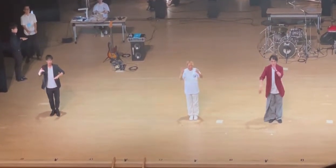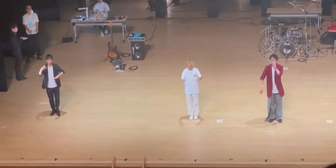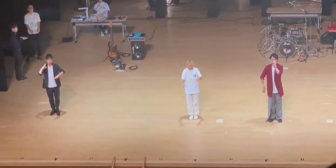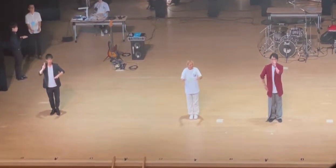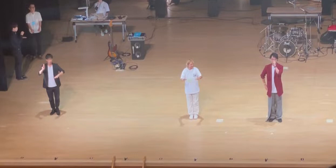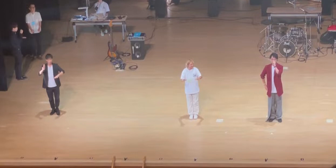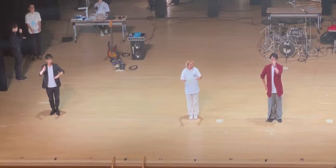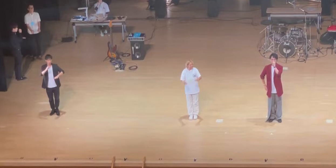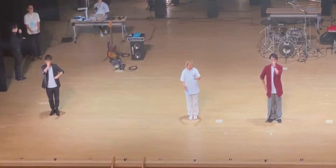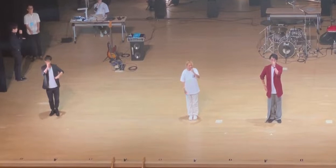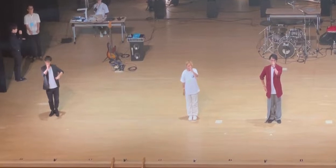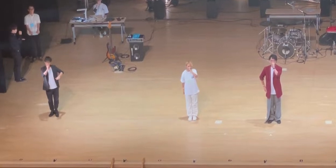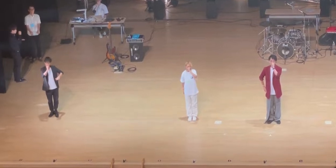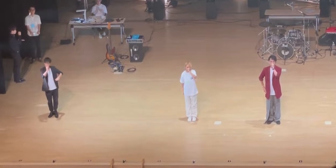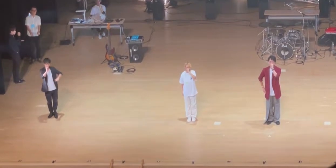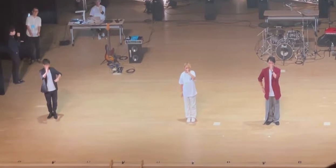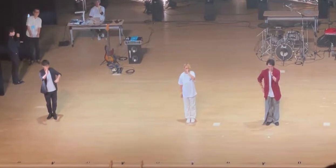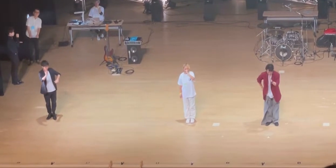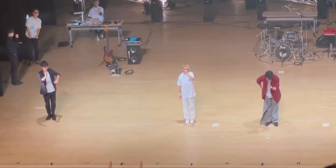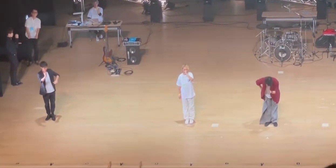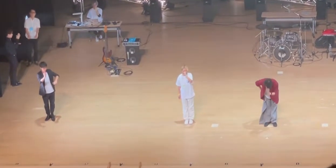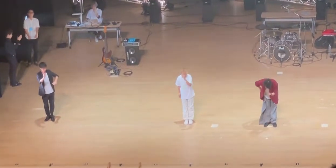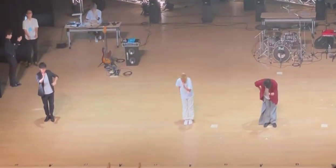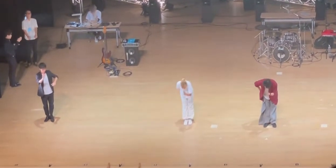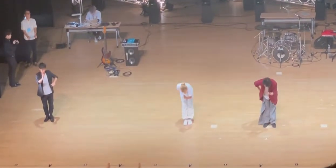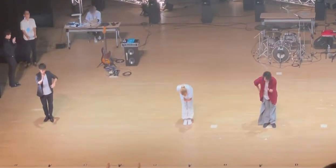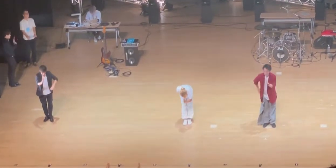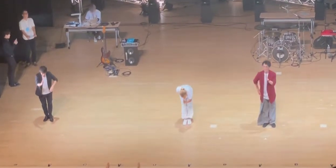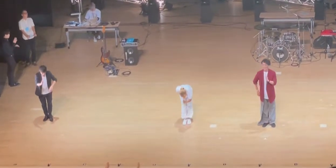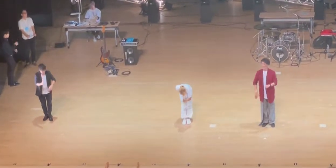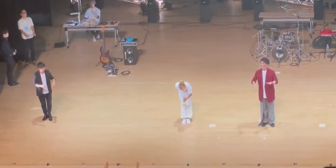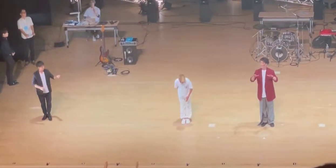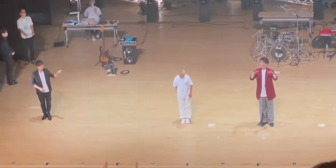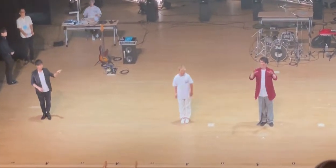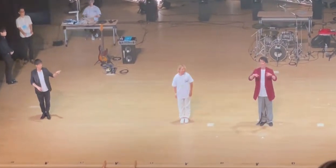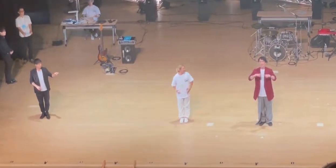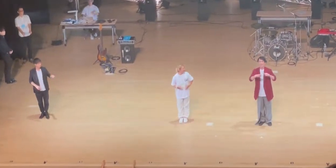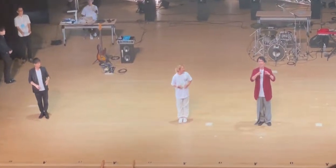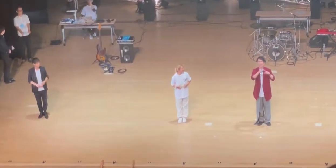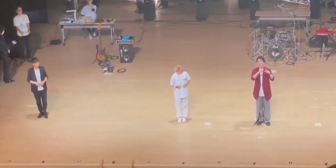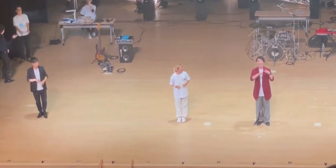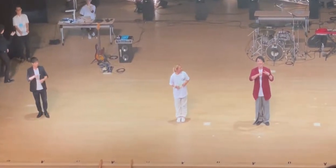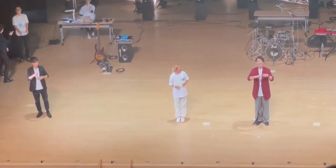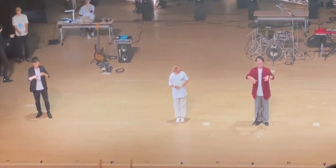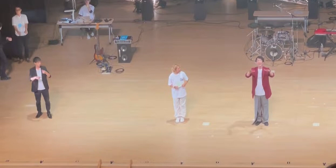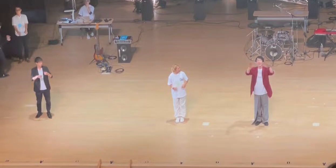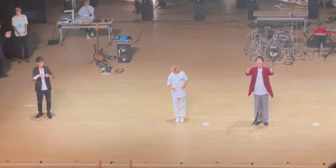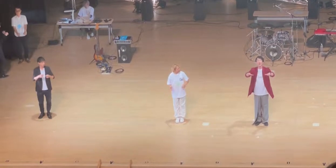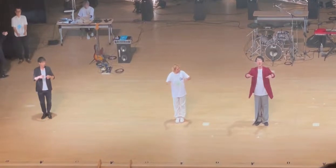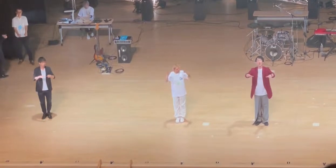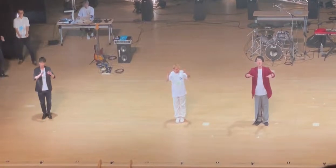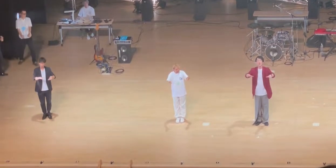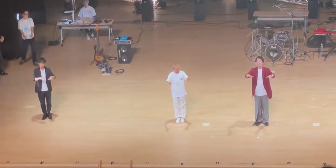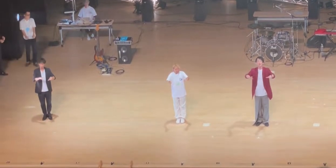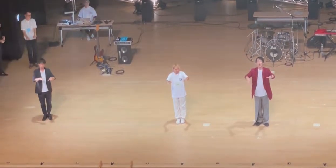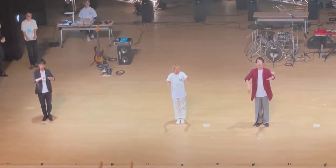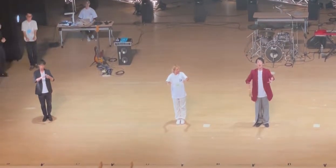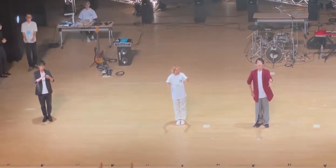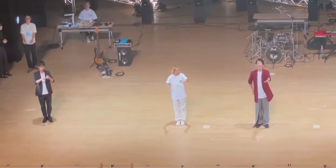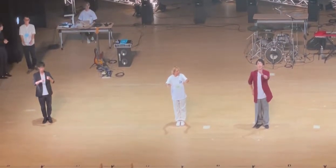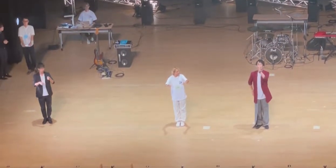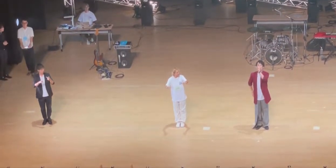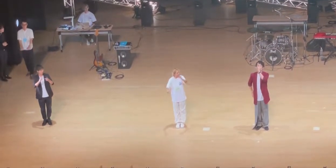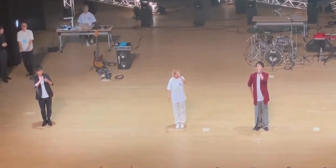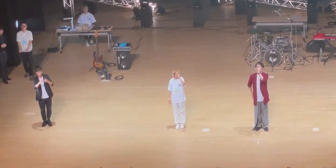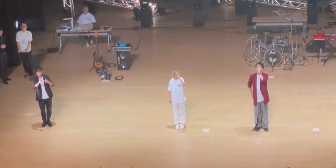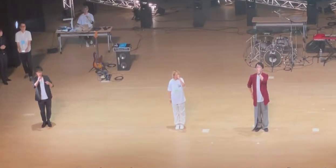日よろしくお願いします。これね、これ手話を2つ目ました。これ今日っていう手話と、お